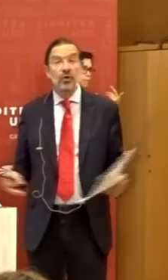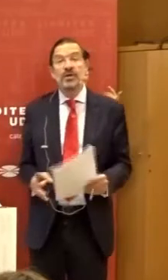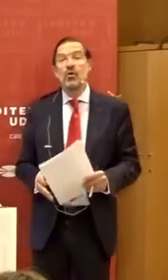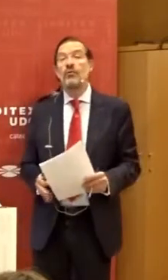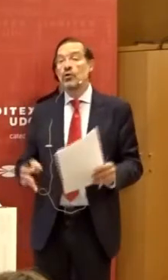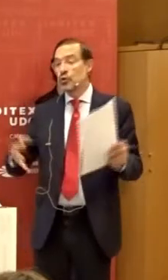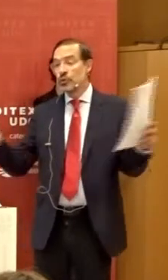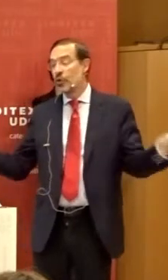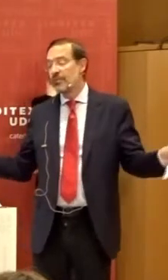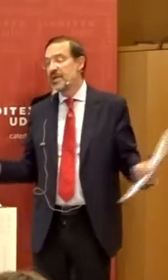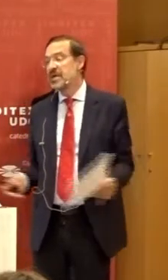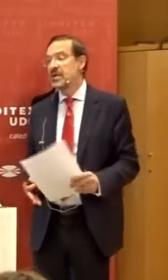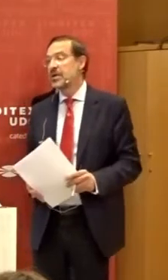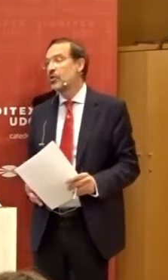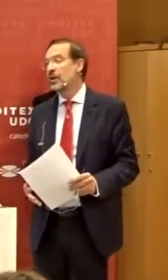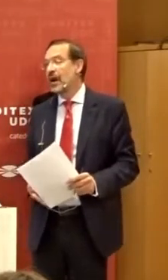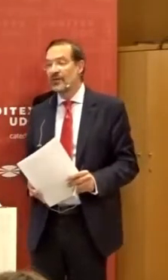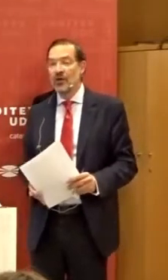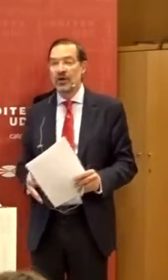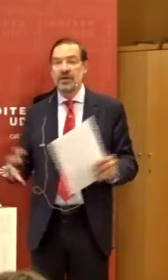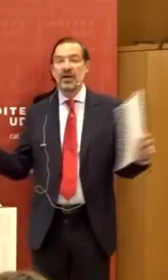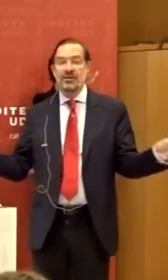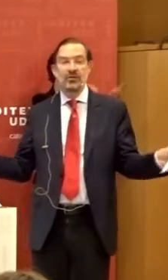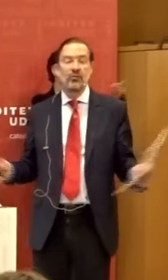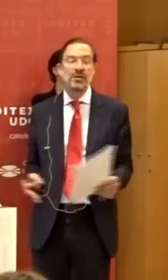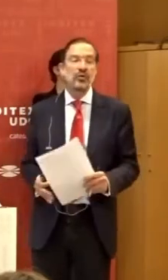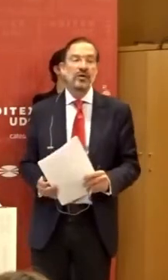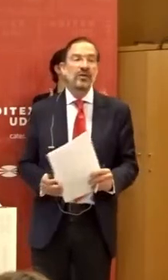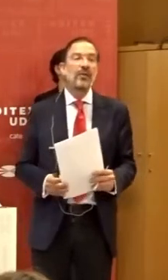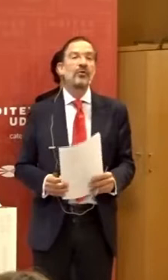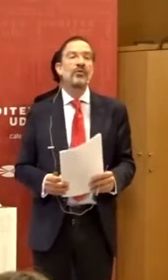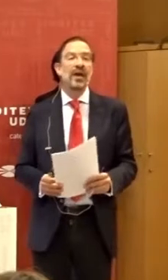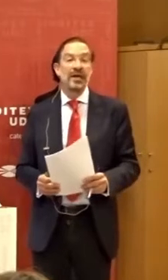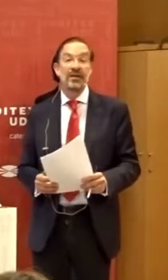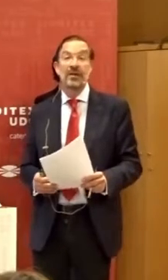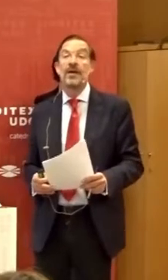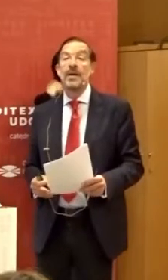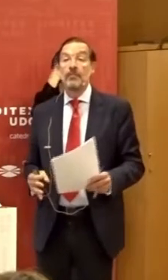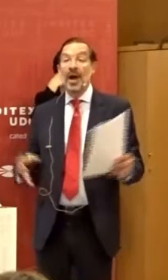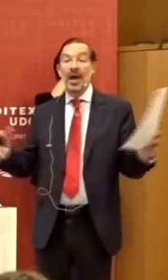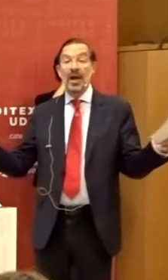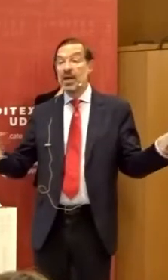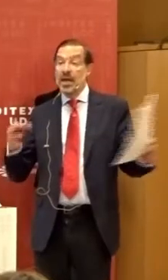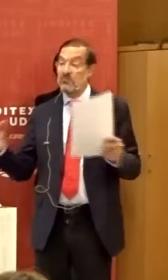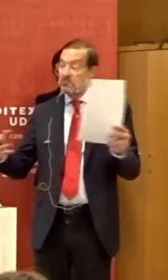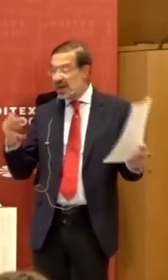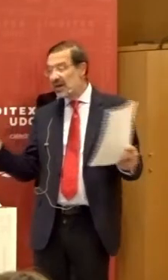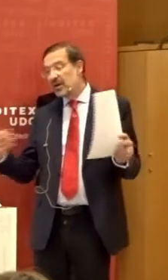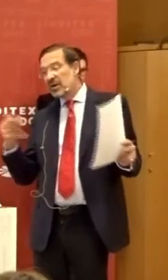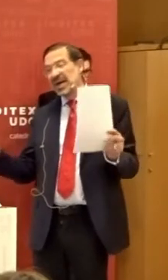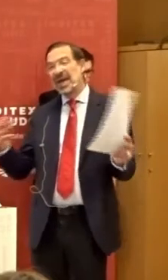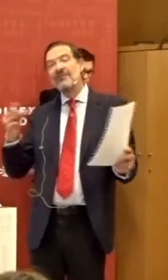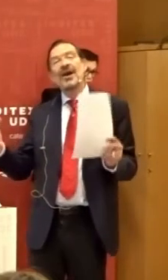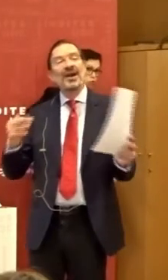realizamos el año pasado un focus group con empresas del sector del calzado, que es el sector más potente de la provincia de Alicante, para